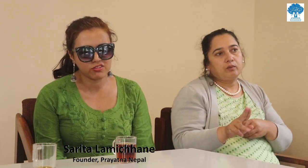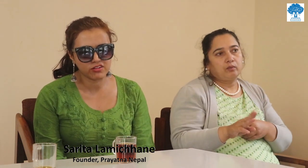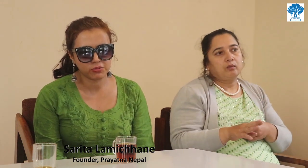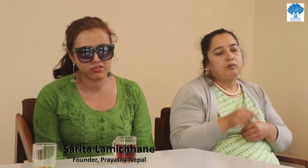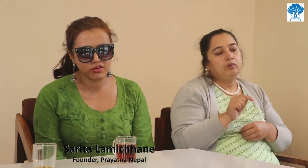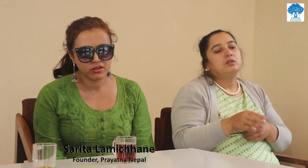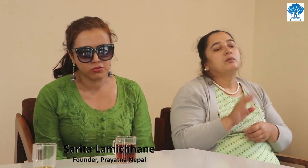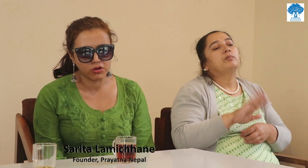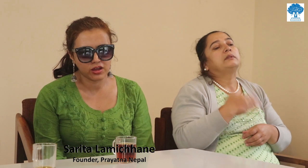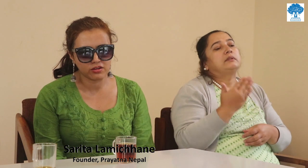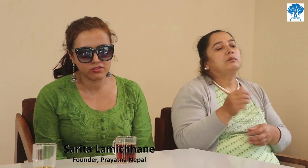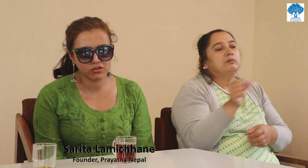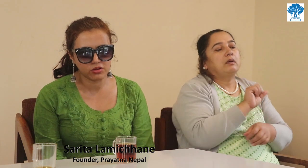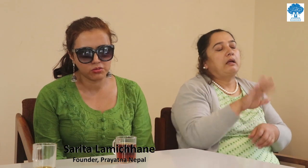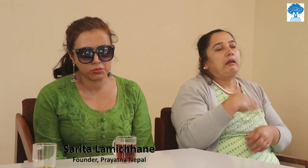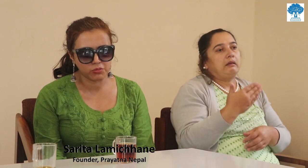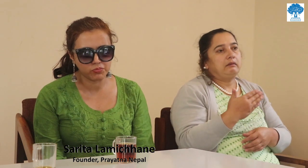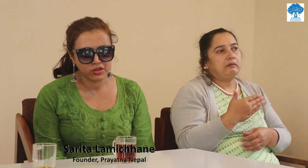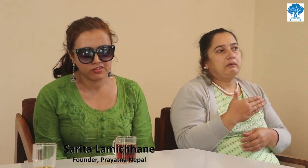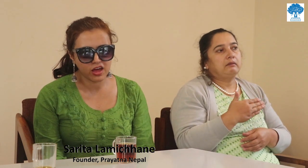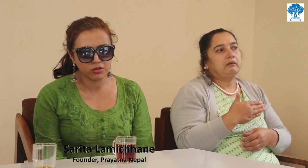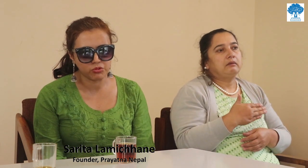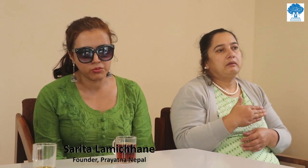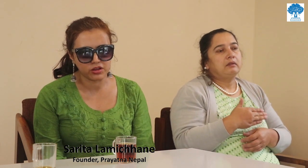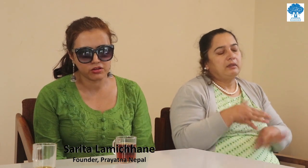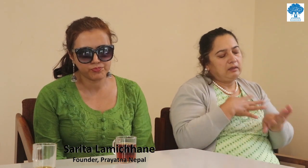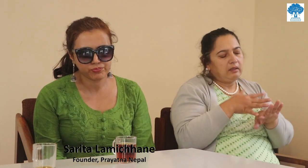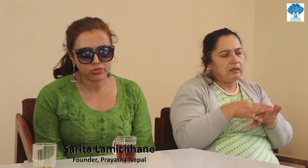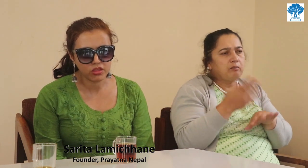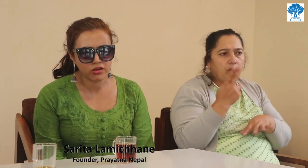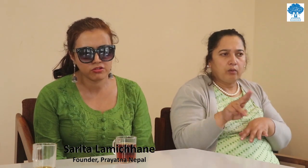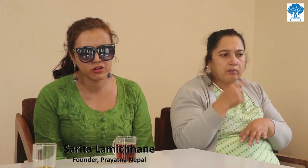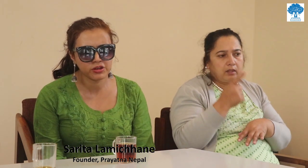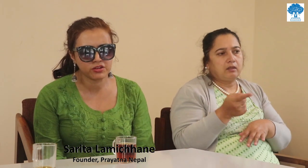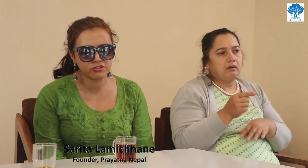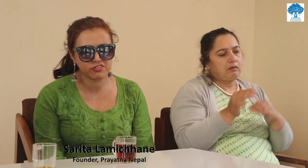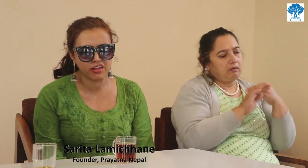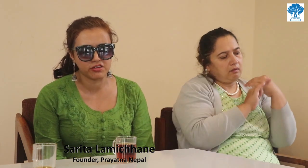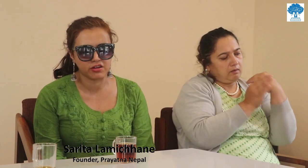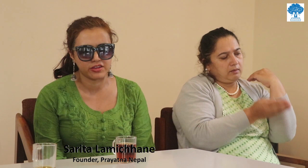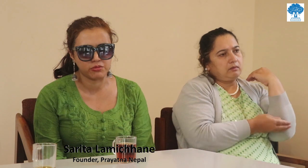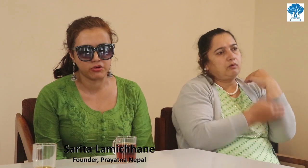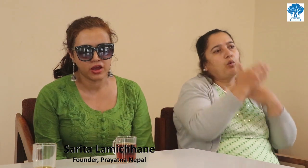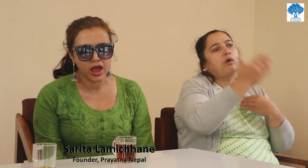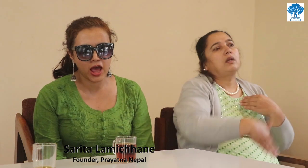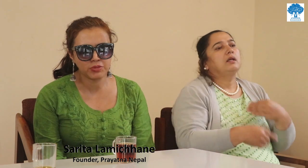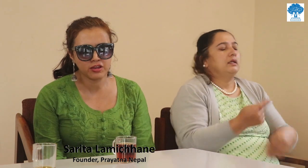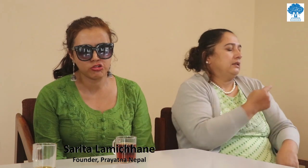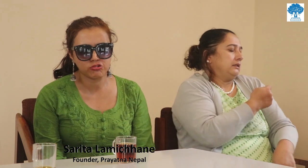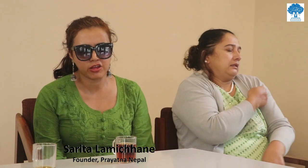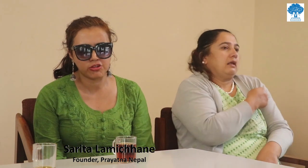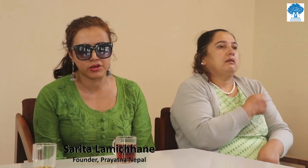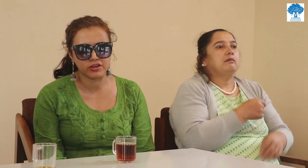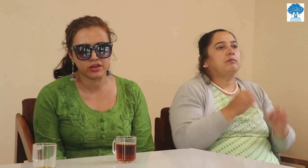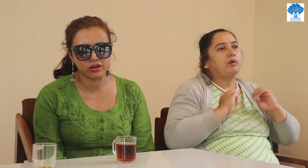त्यो भइसकेपछि उहाँले चाहिँ अनि अब साह्रै हो भनेर गर्भनिरोधको साधन लगाइदिनु भयो आमाले